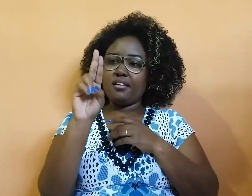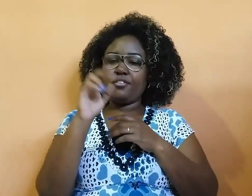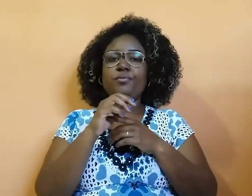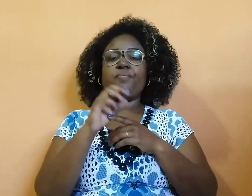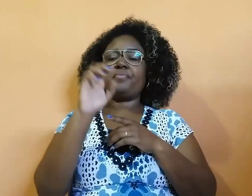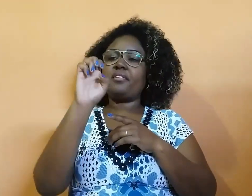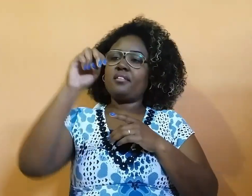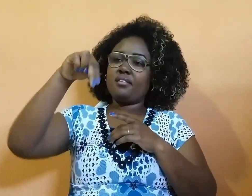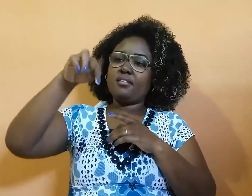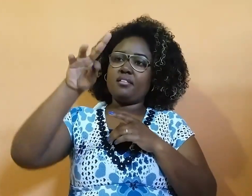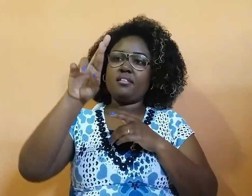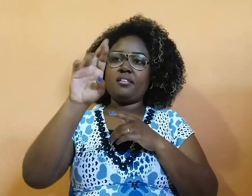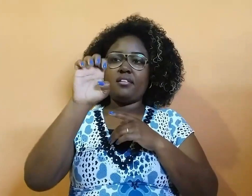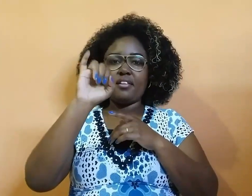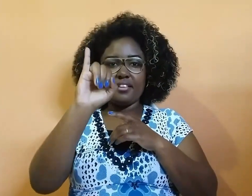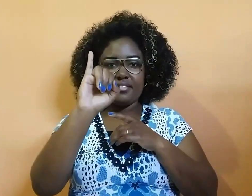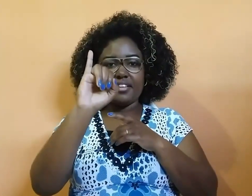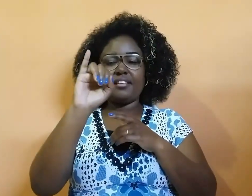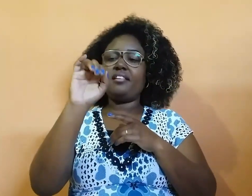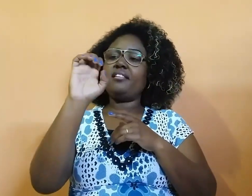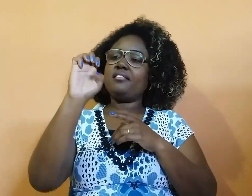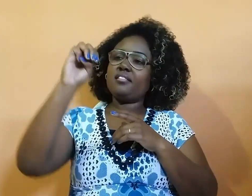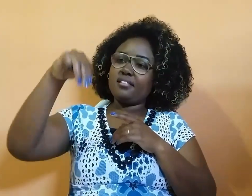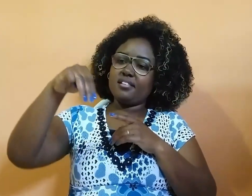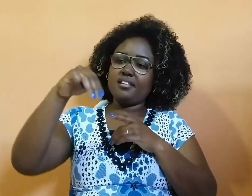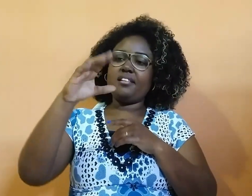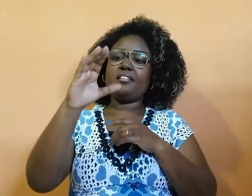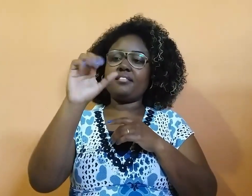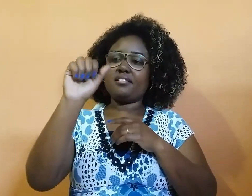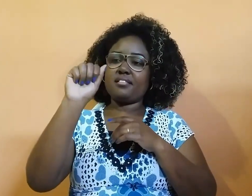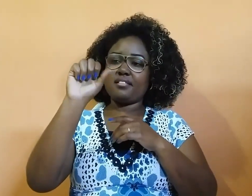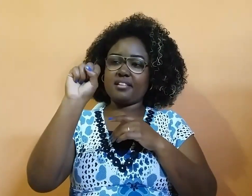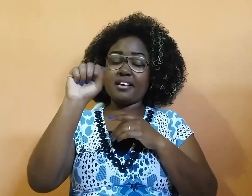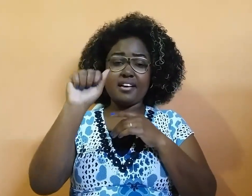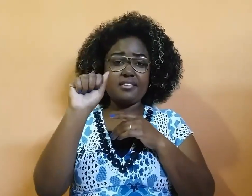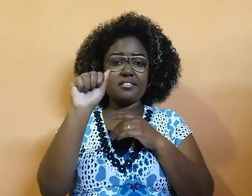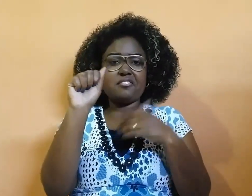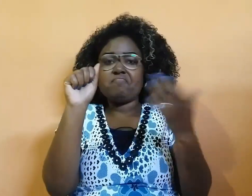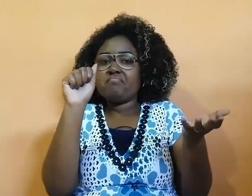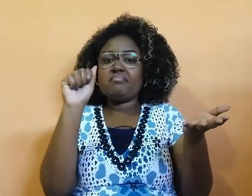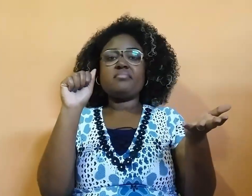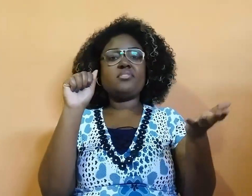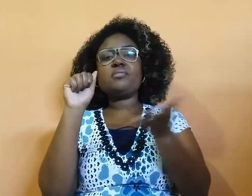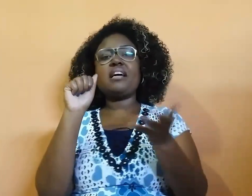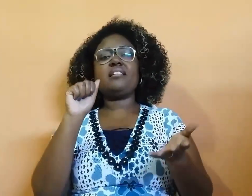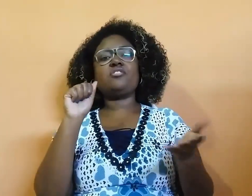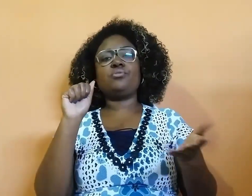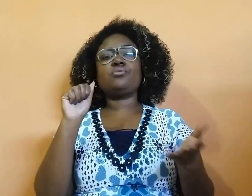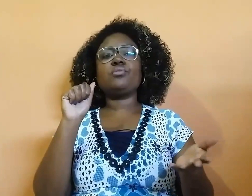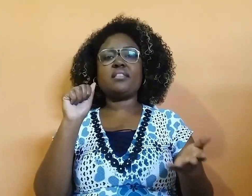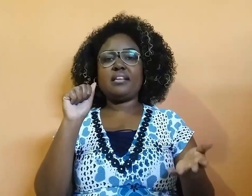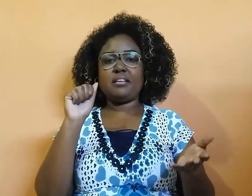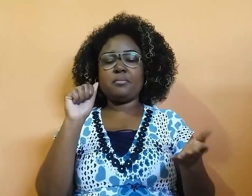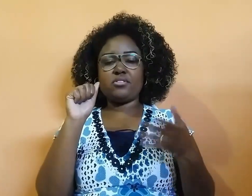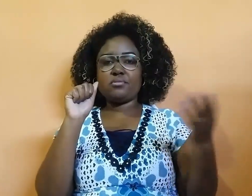eu entrei em casa não está na estrutura da libras